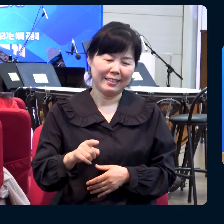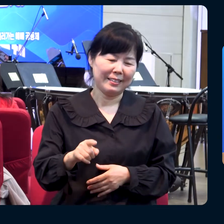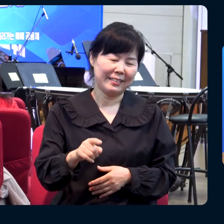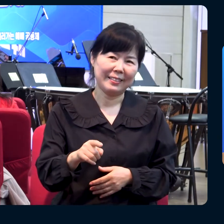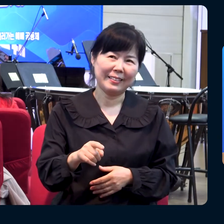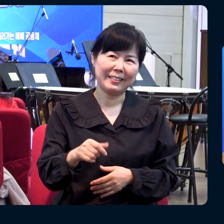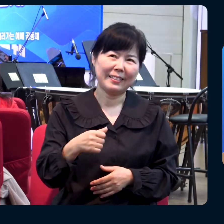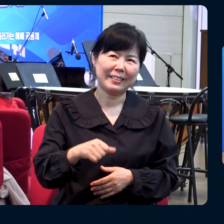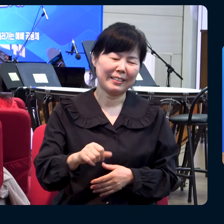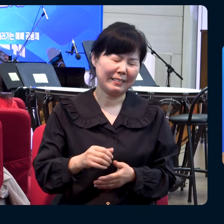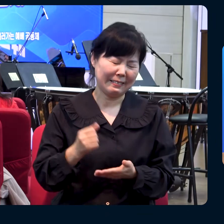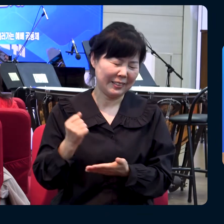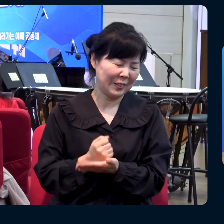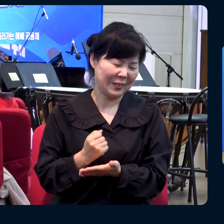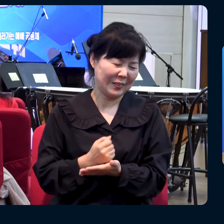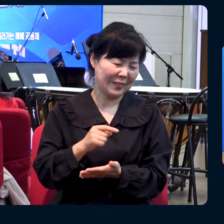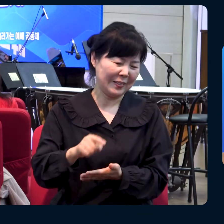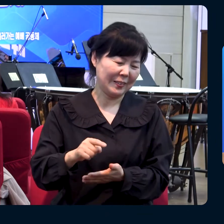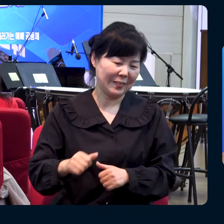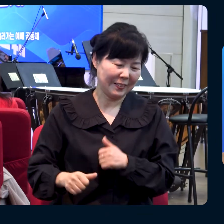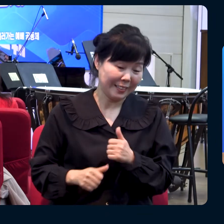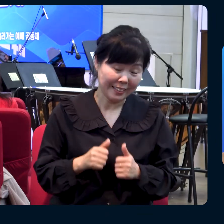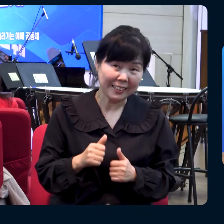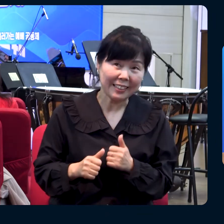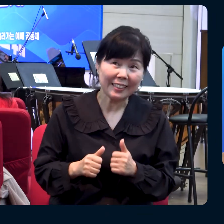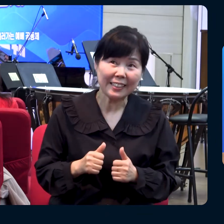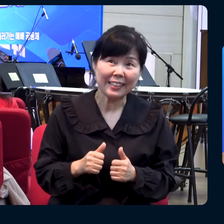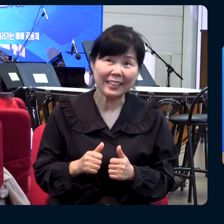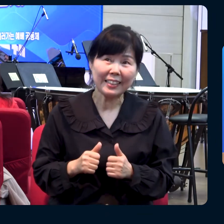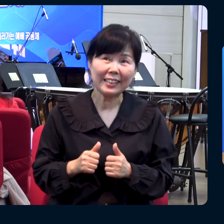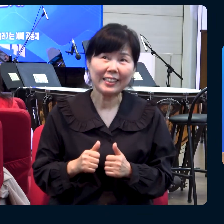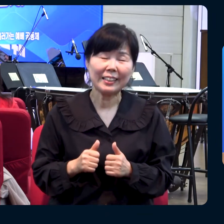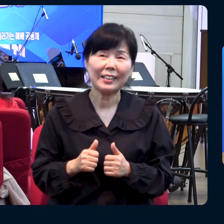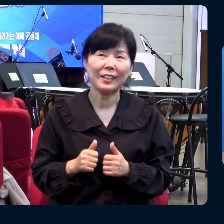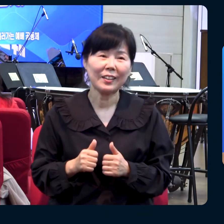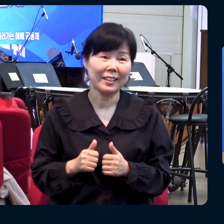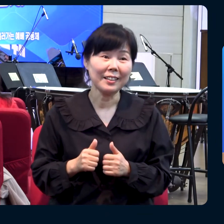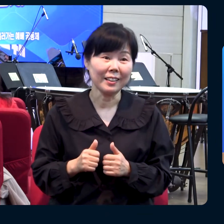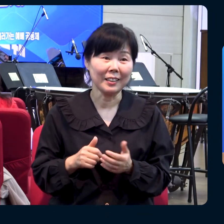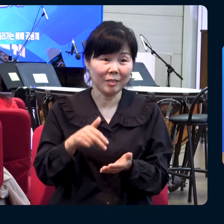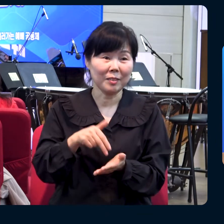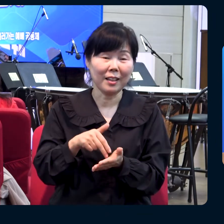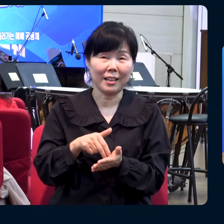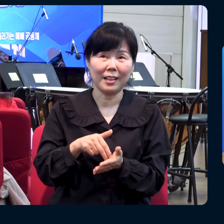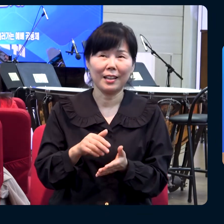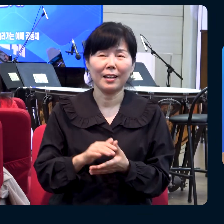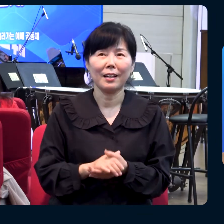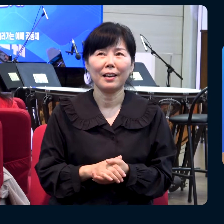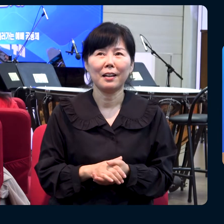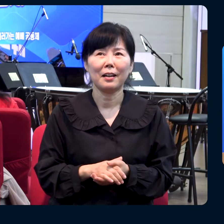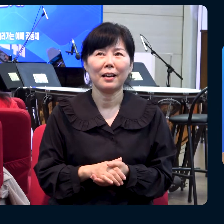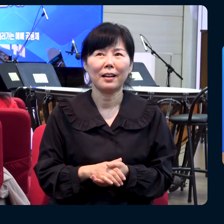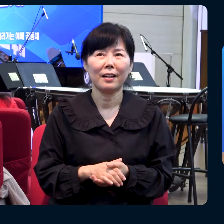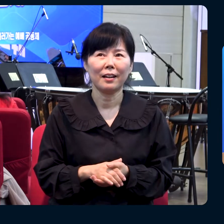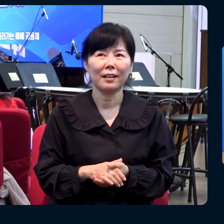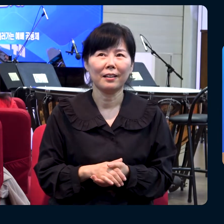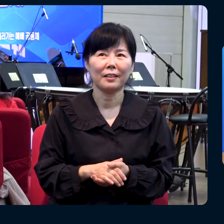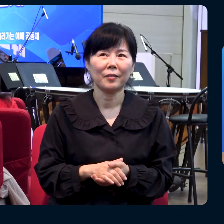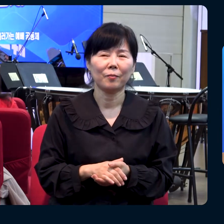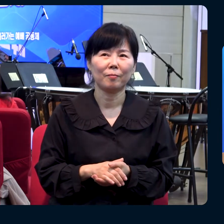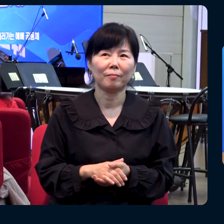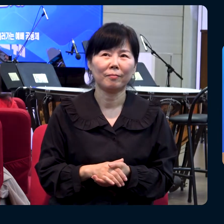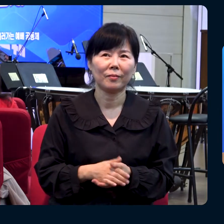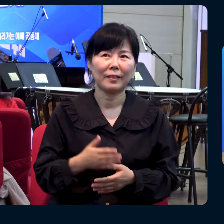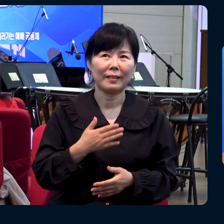듣고 저렇게 저렇게 속썩이는 것이 밥은 하루에 5끼씩 먹는다고 화가 잔뜩 났었다는 거예요. 그러면서